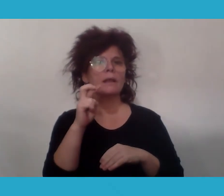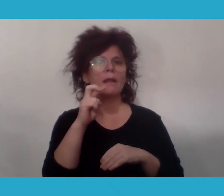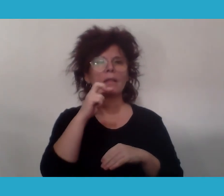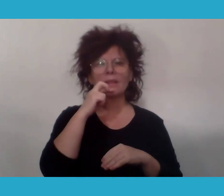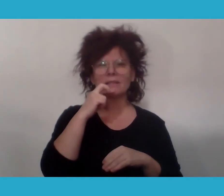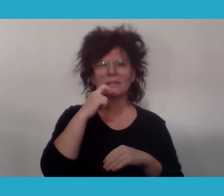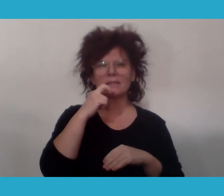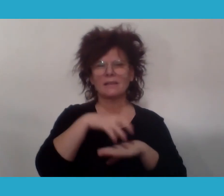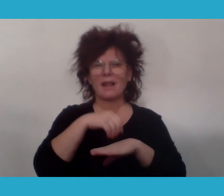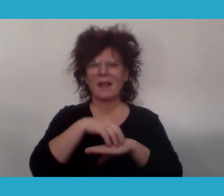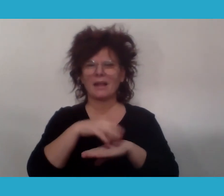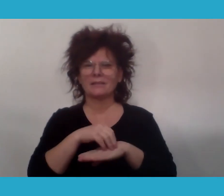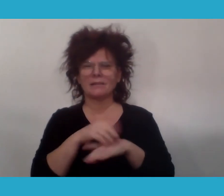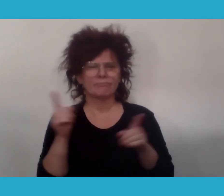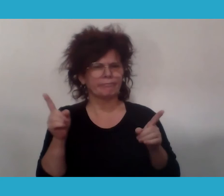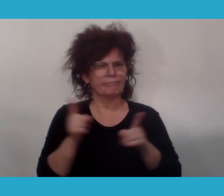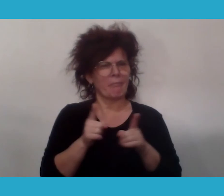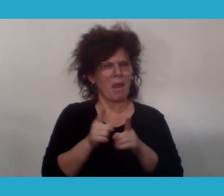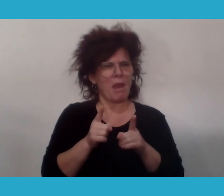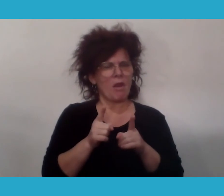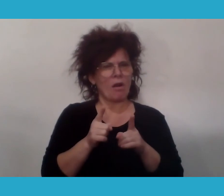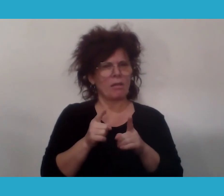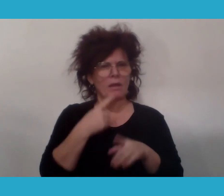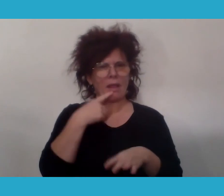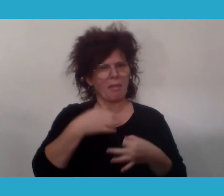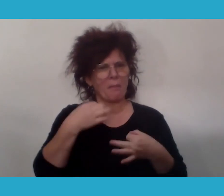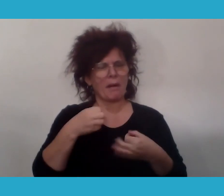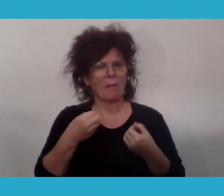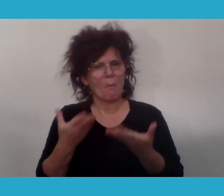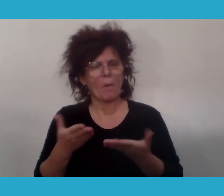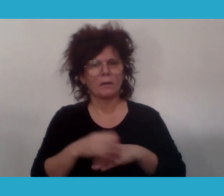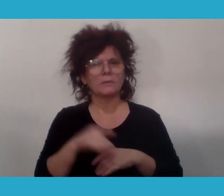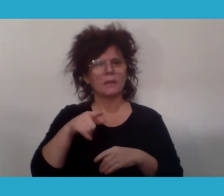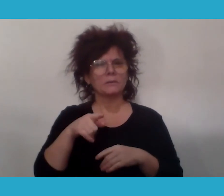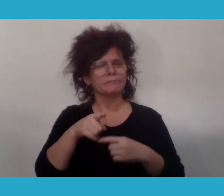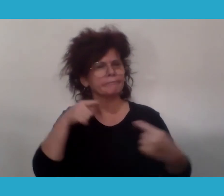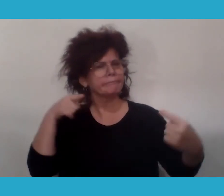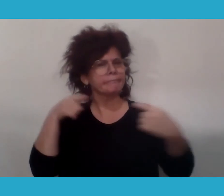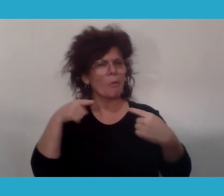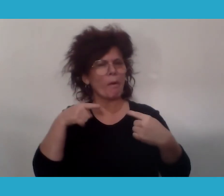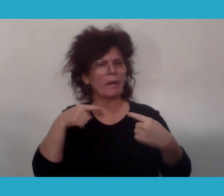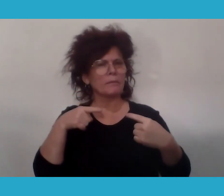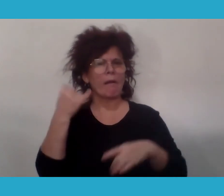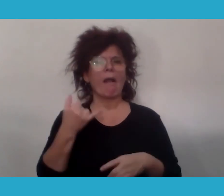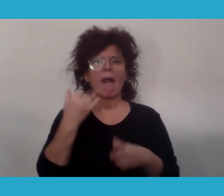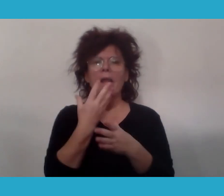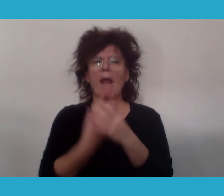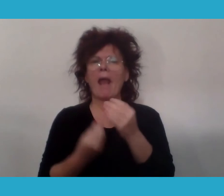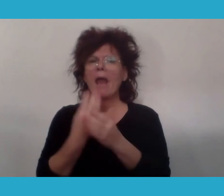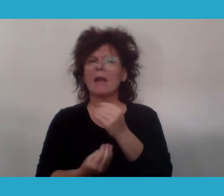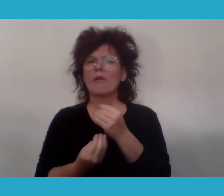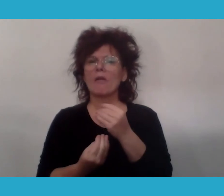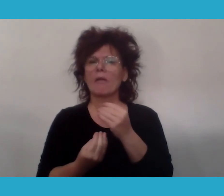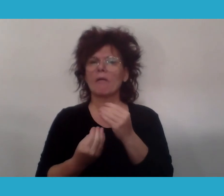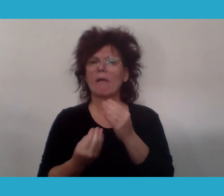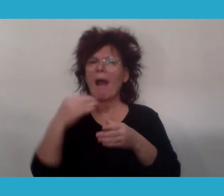217 hectáreas afectadas, las que resultan mucho menor de las que se indicó. Esto muestra una incoherencia y un error interno en este